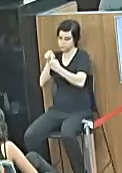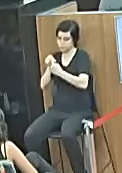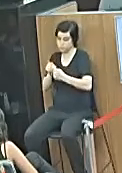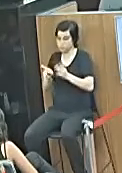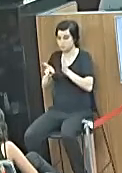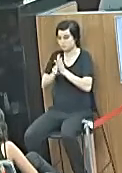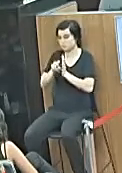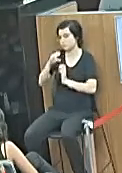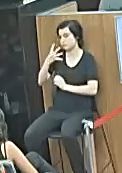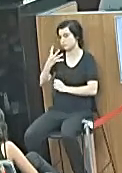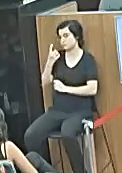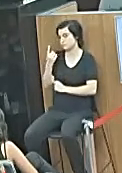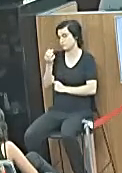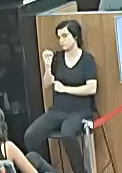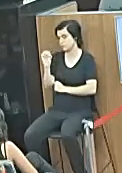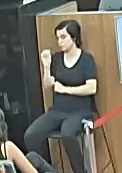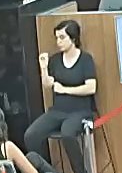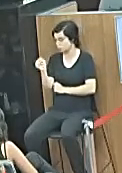ação 4108